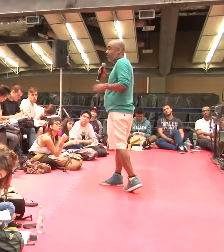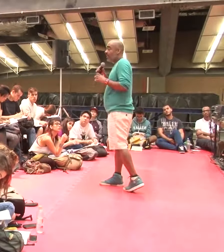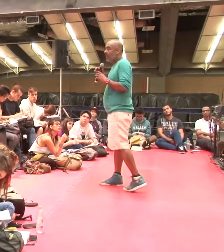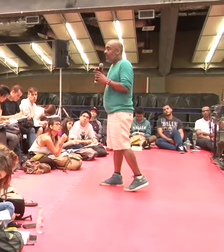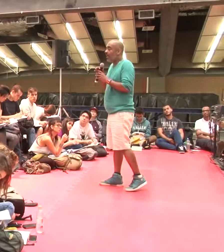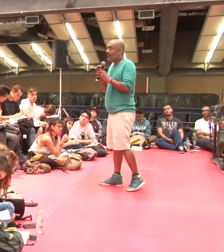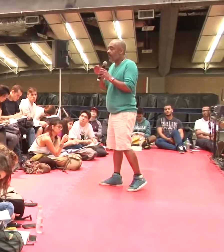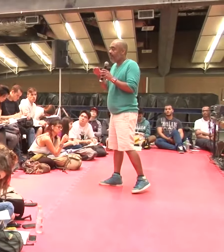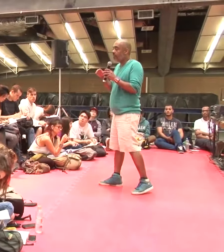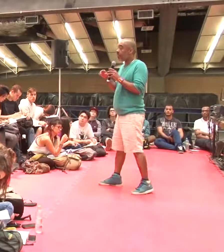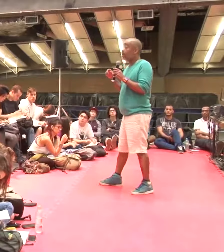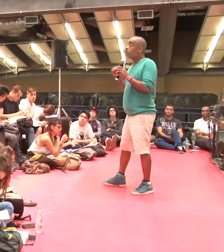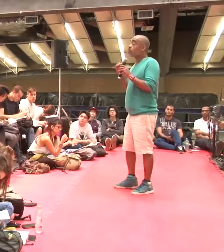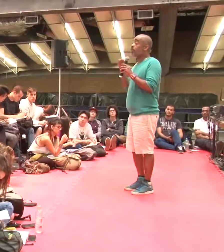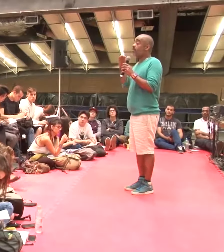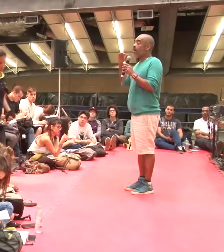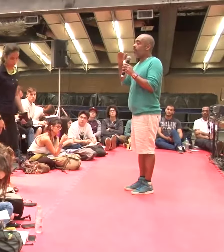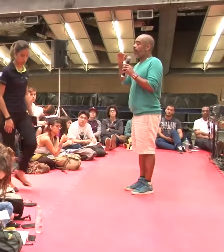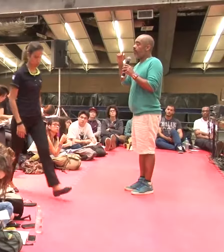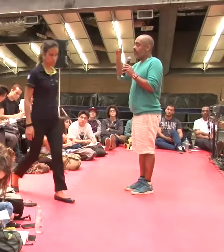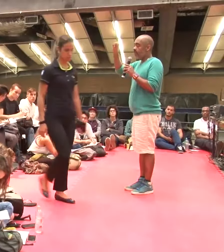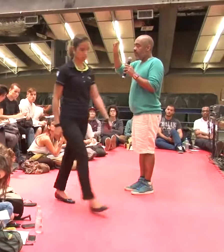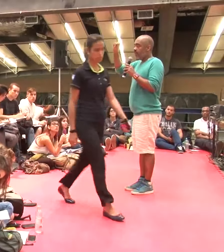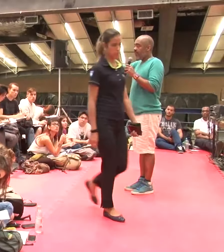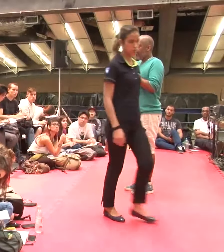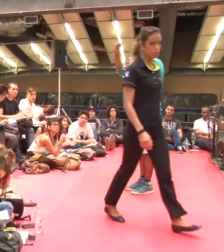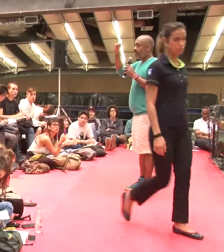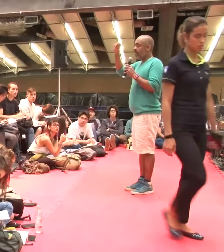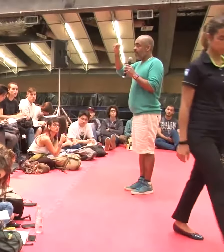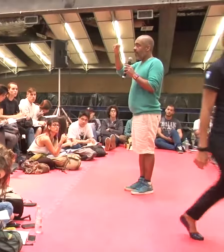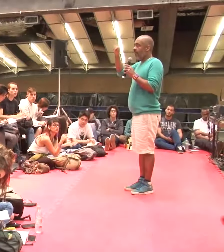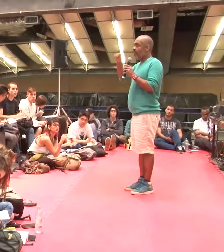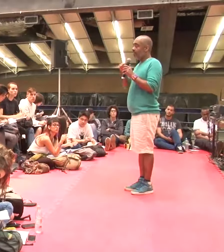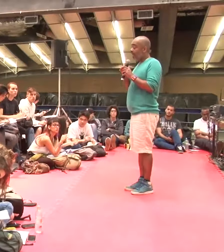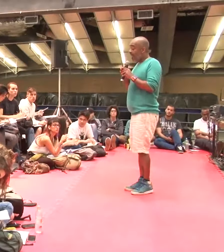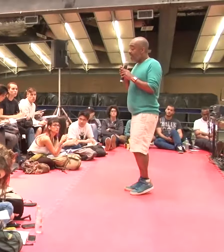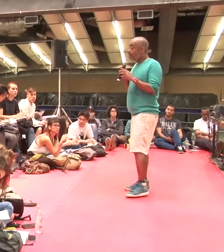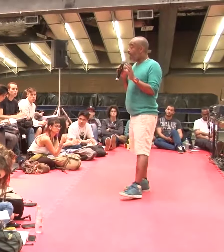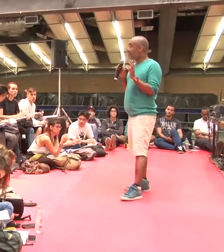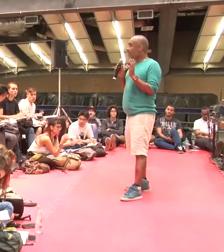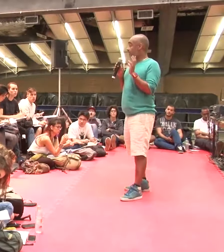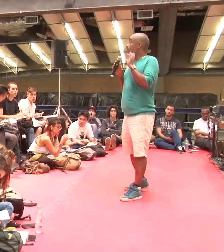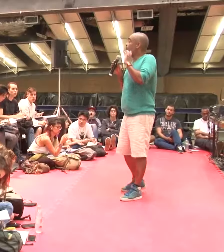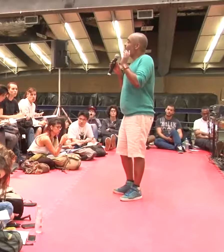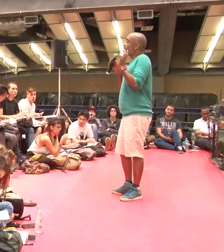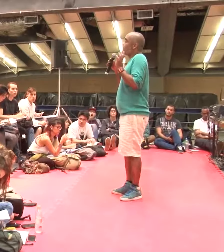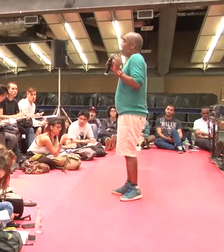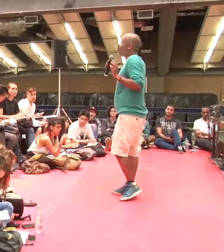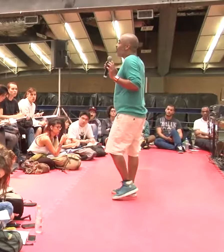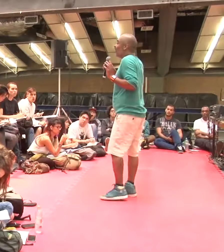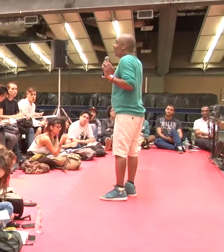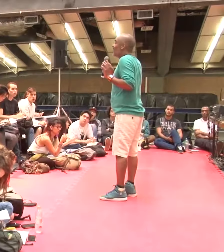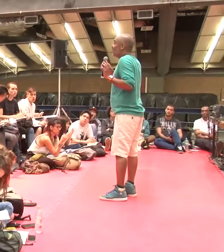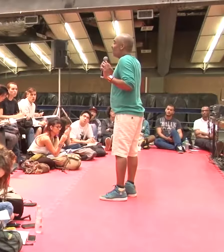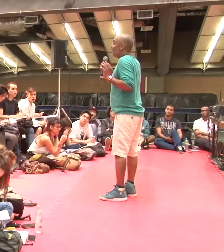À medida que ele ascende socialmente e financeiramente, ele passa, inclusive se